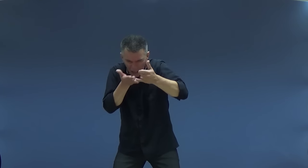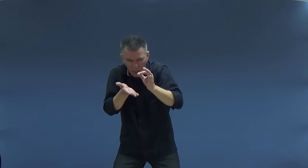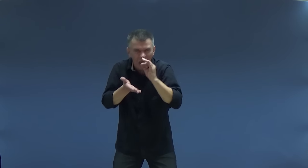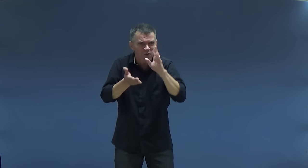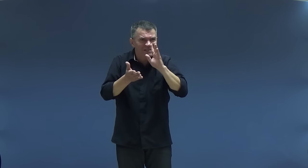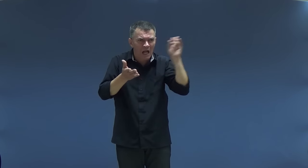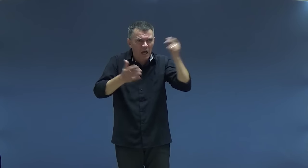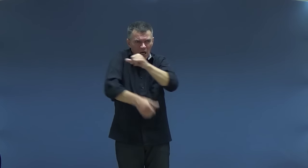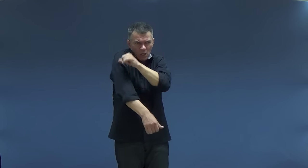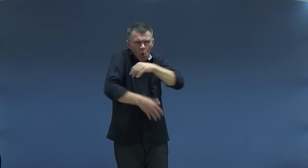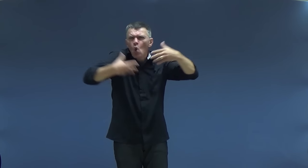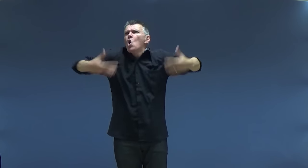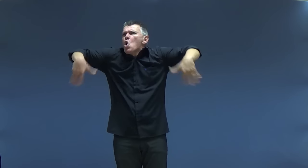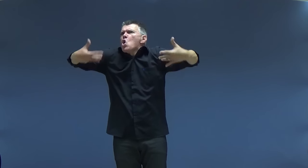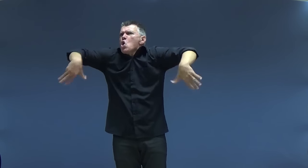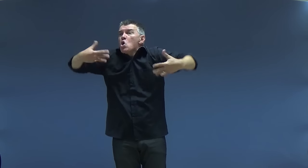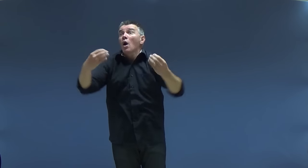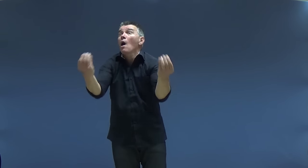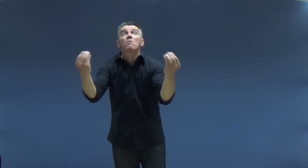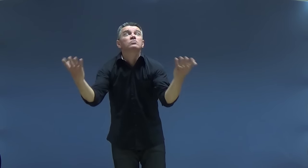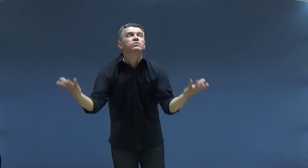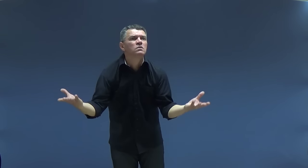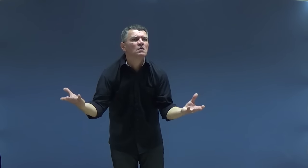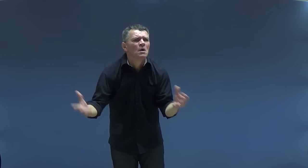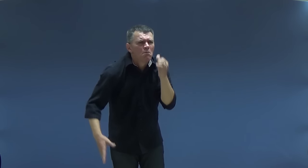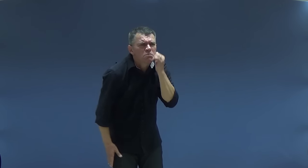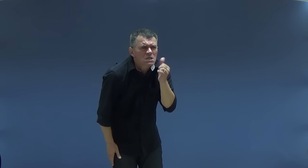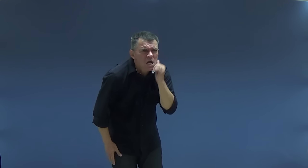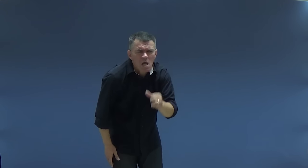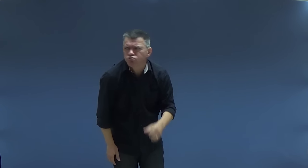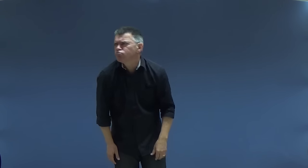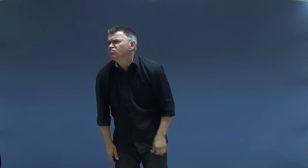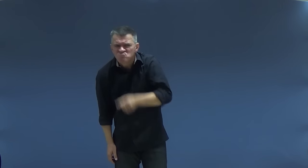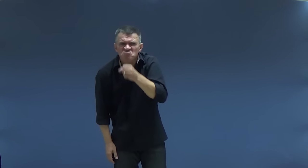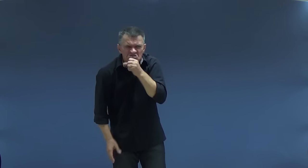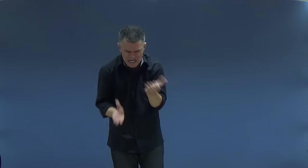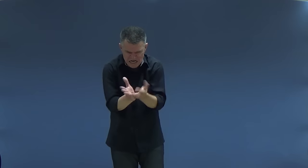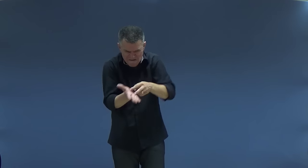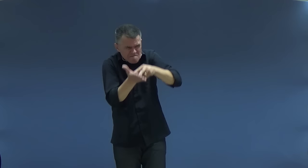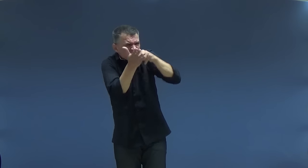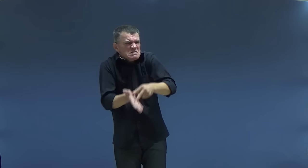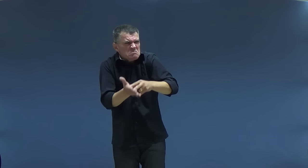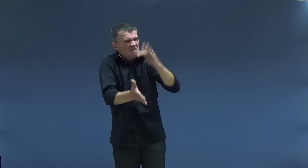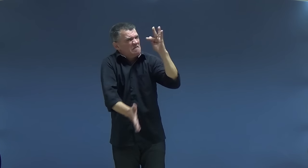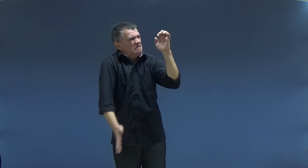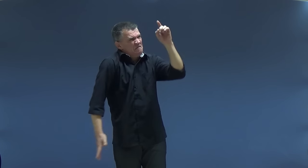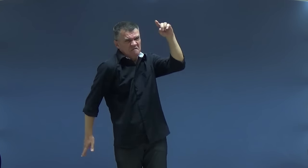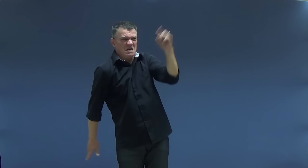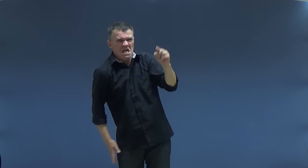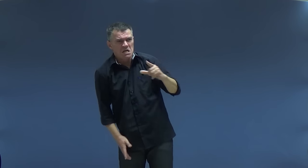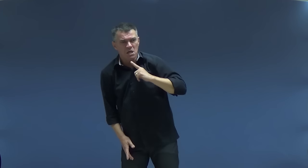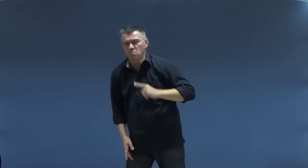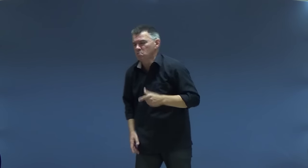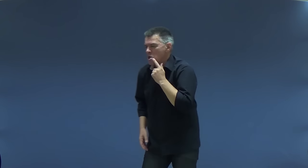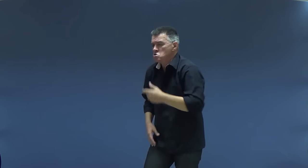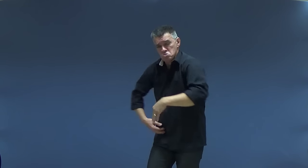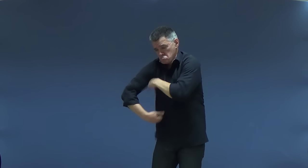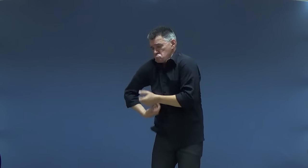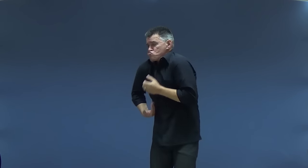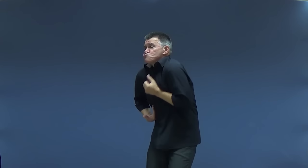Né? Tanta coisa que tem lá, as favelas, acho que eu tenho tantas coisas, né? Mas tinha uma mulher que era idosa já e ela tinha uma fé. E